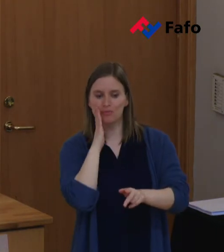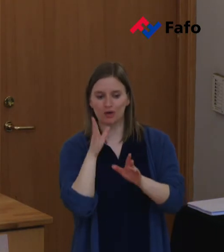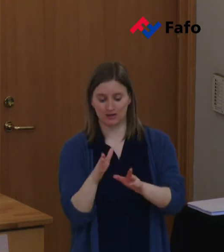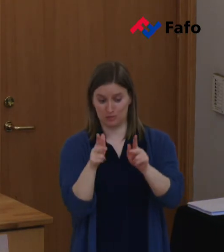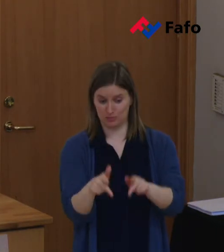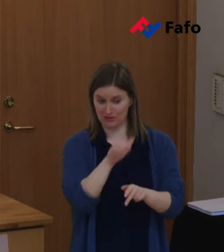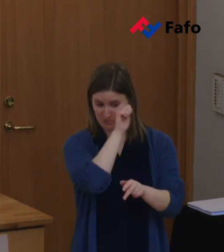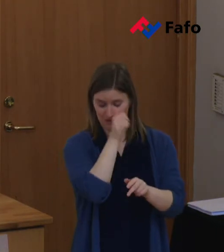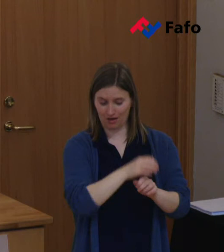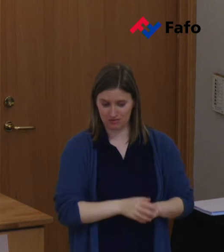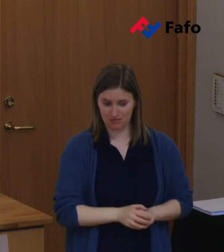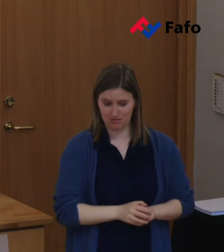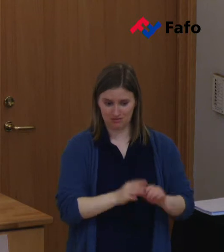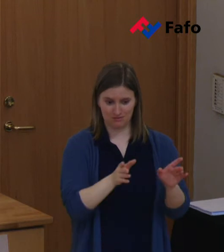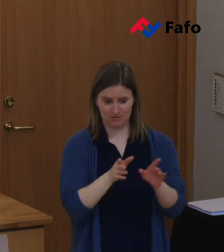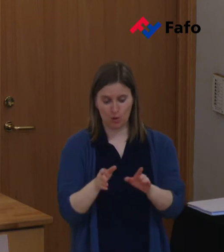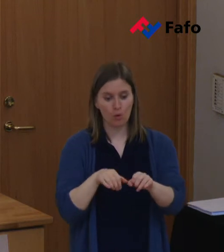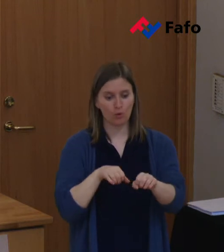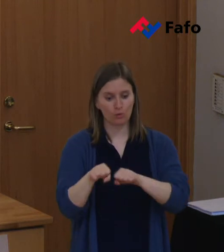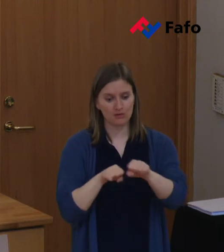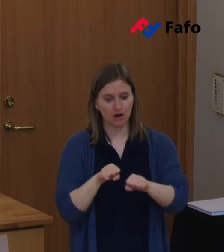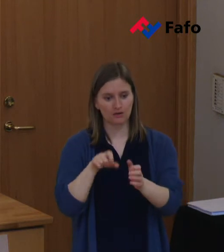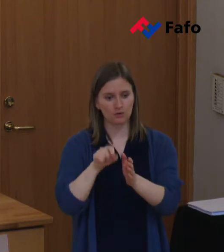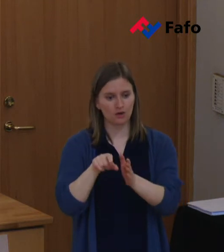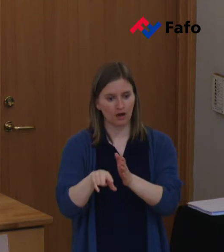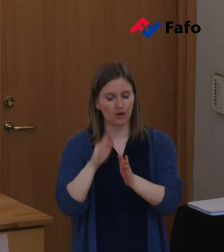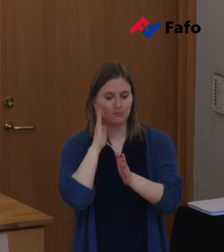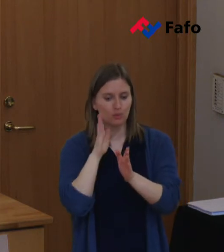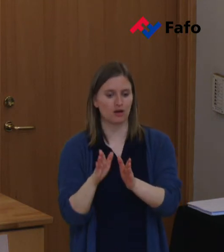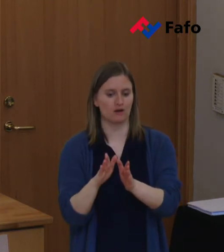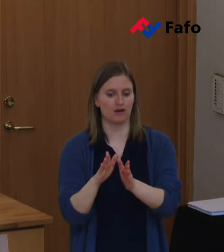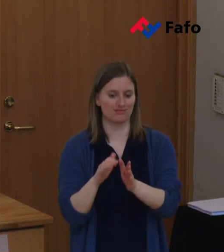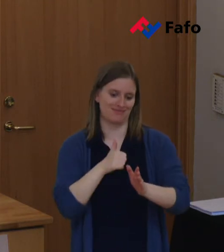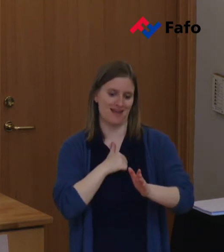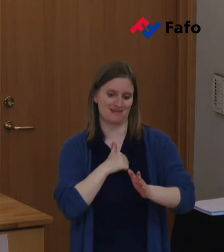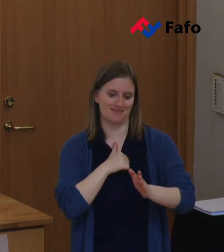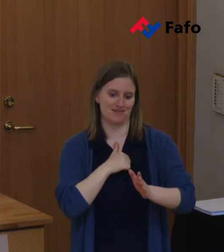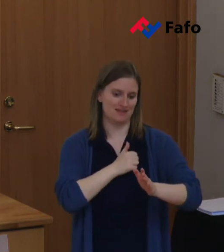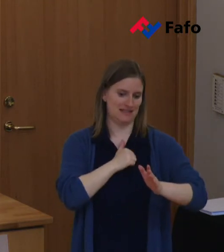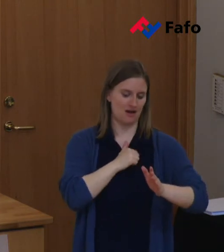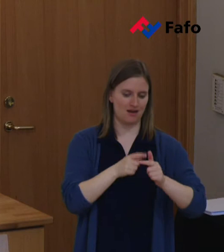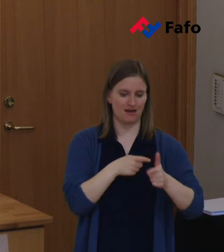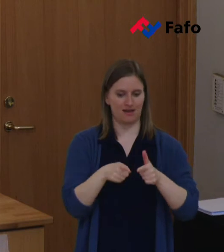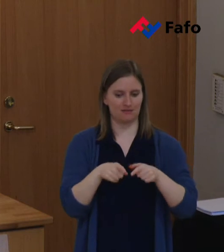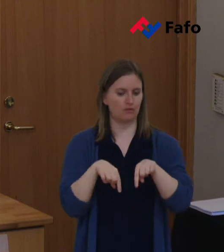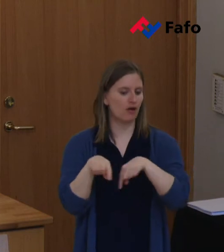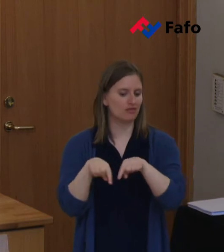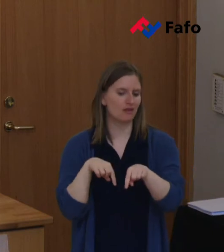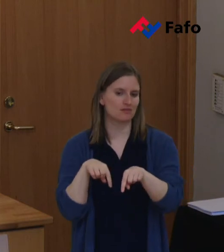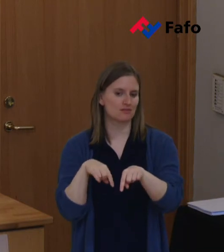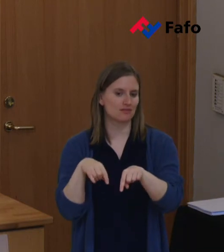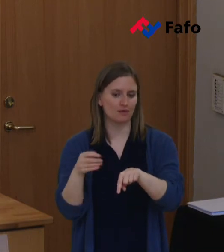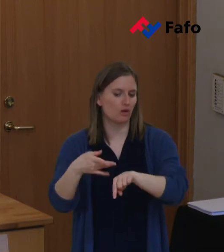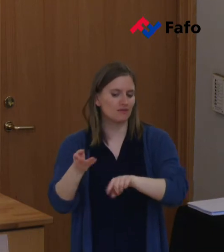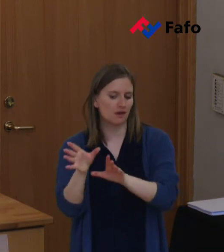i Bergen. Det andre kommunale utleieboliger, enten de eid selv eller at de forvaltet av noen